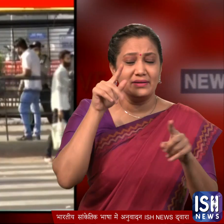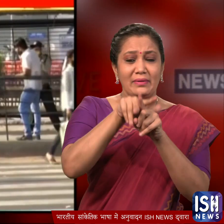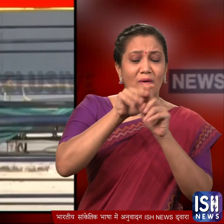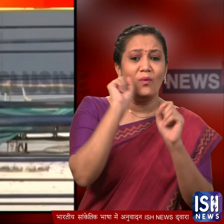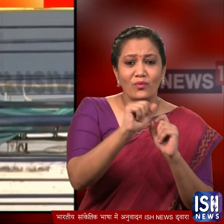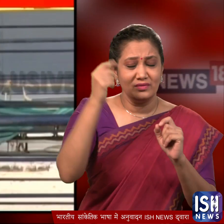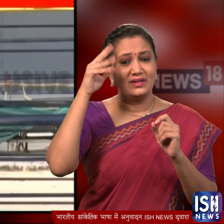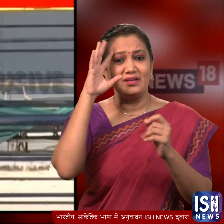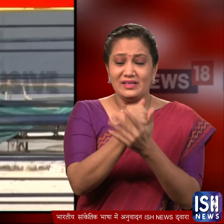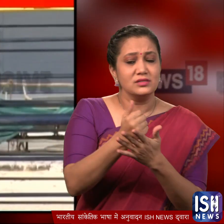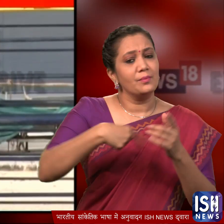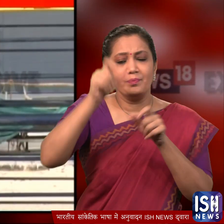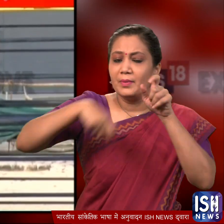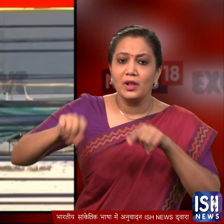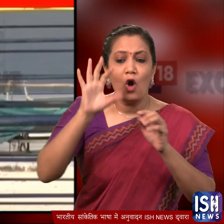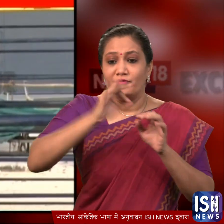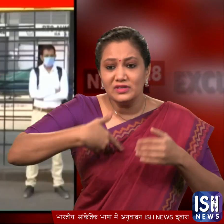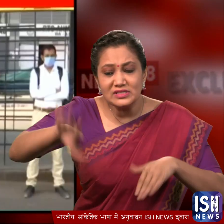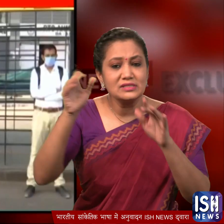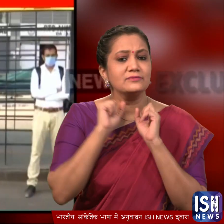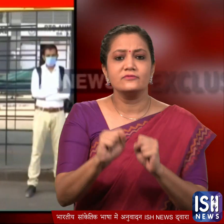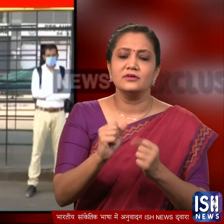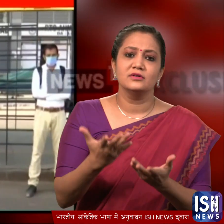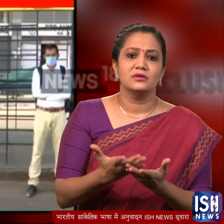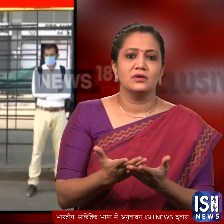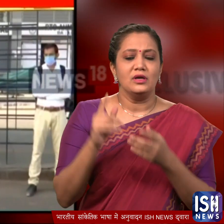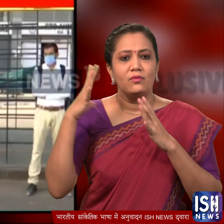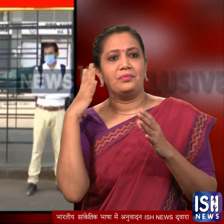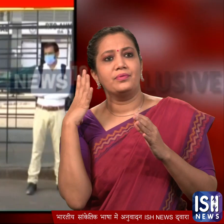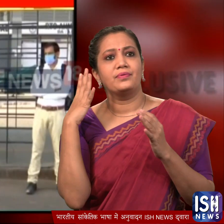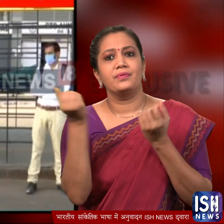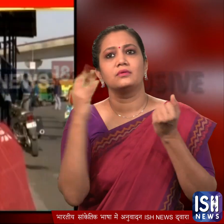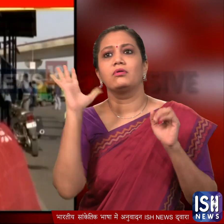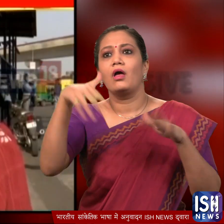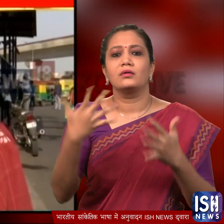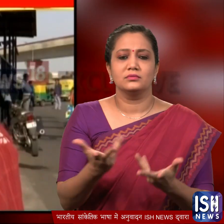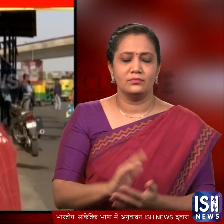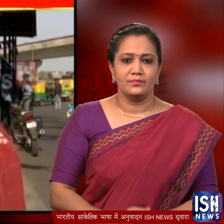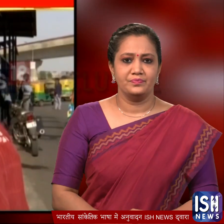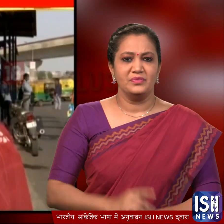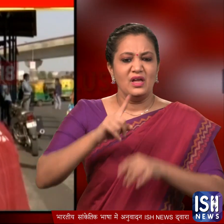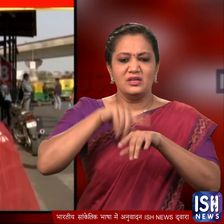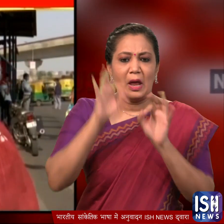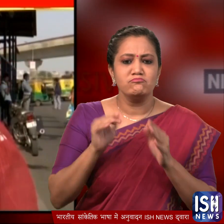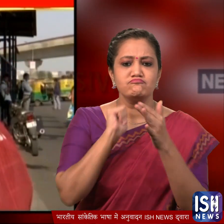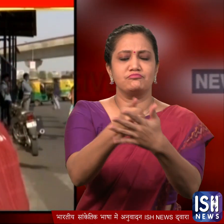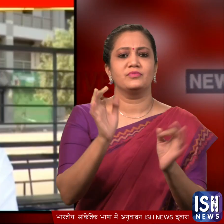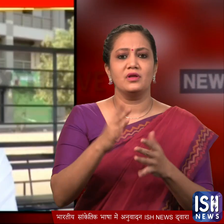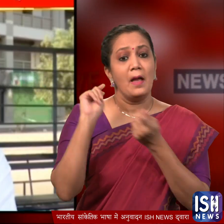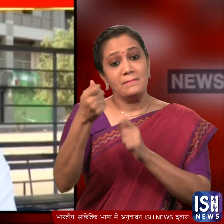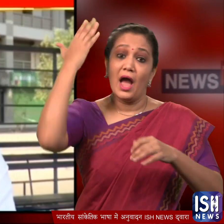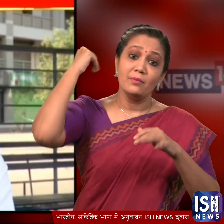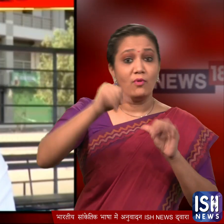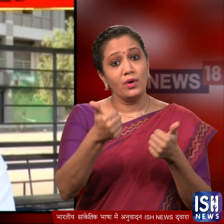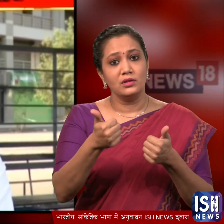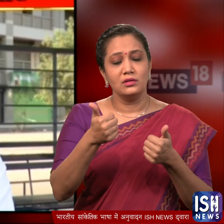फैसले ने लोगों की मुसीबतें बढ़ा दी। काम पर निकले लोग बस स्टैंड पर इंतजार करते नजर आए। टाइम पर पहुंच नहीं पा रहे। मैच